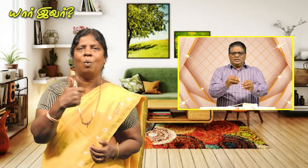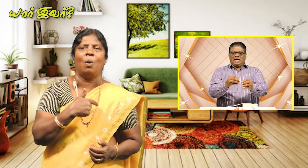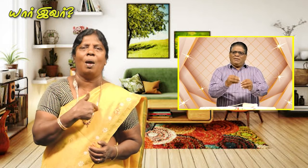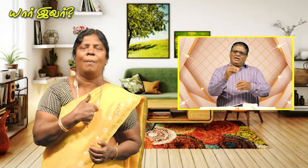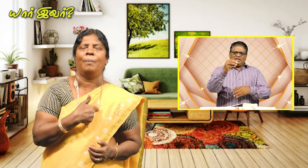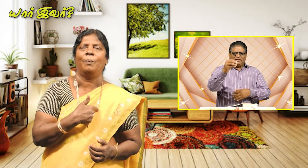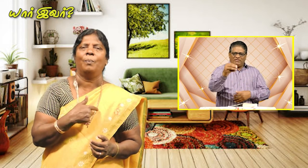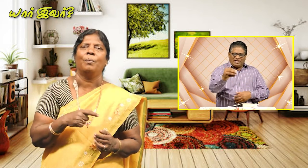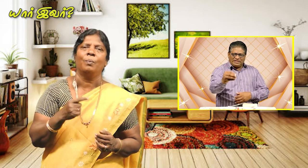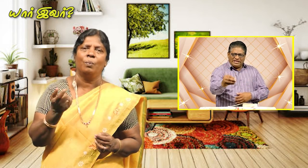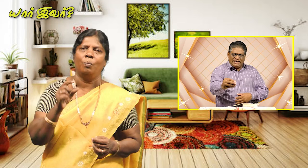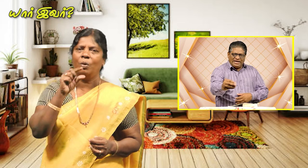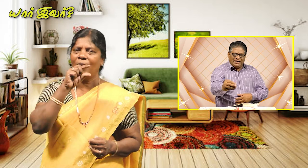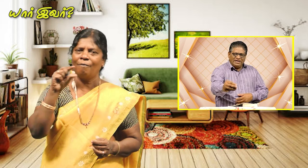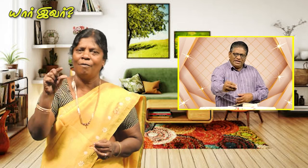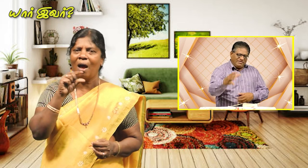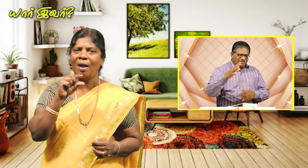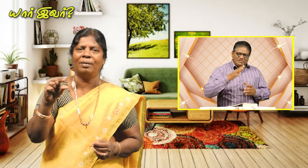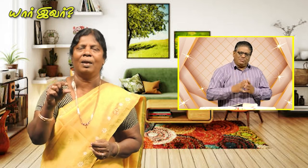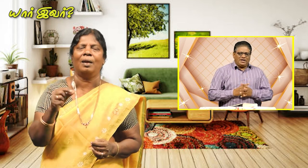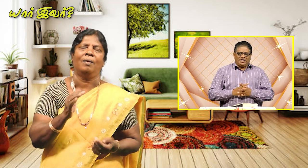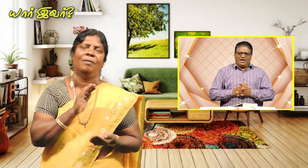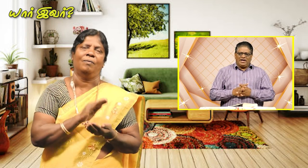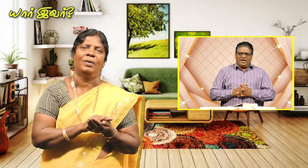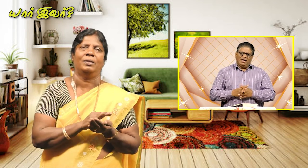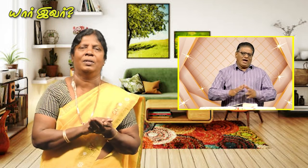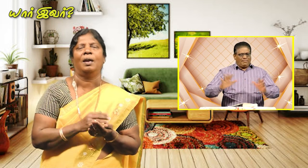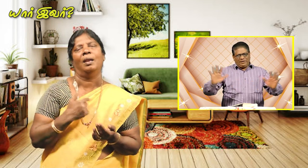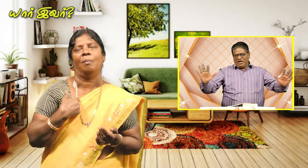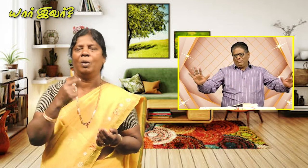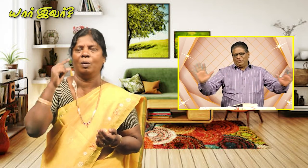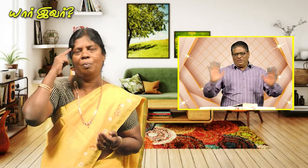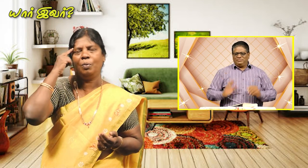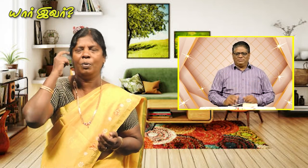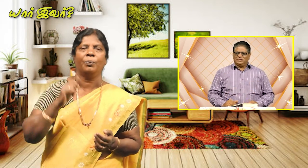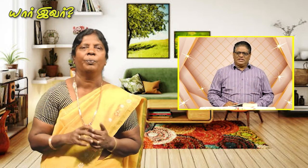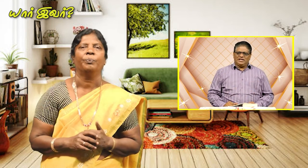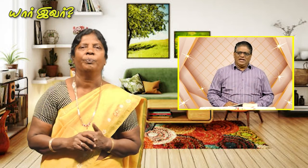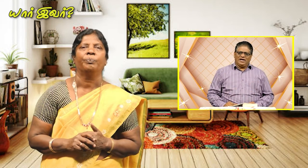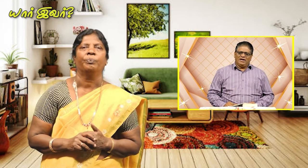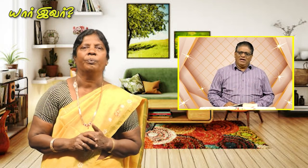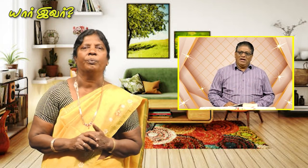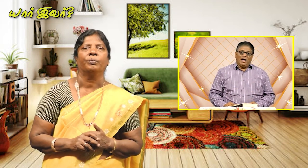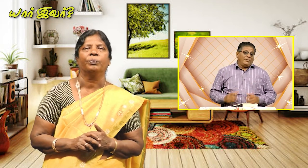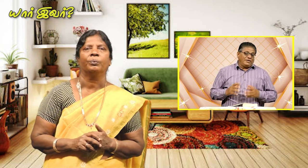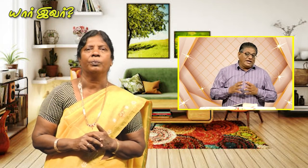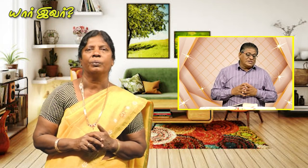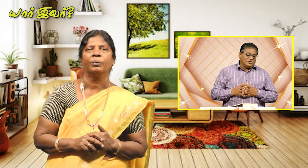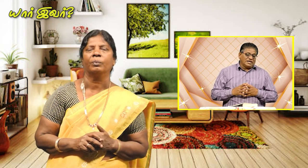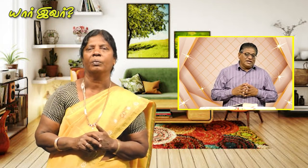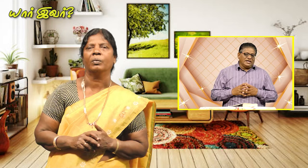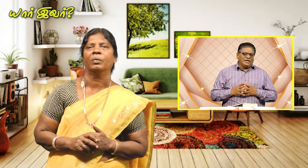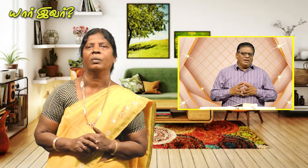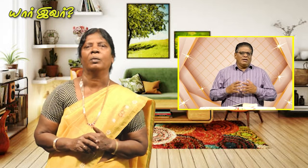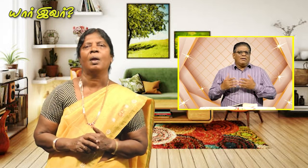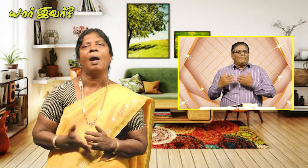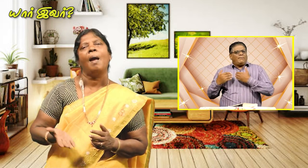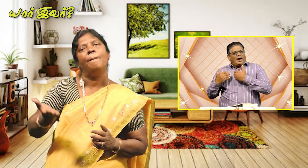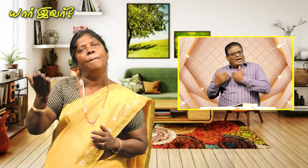பண்பு அப்படின்ற வார்த்தையை நீங்க வச்சு பாருங்க, அப்ப நல்லா புரியும். சரிங்களா? அப்ப அவர் என்ன